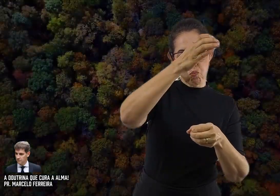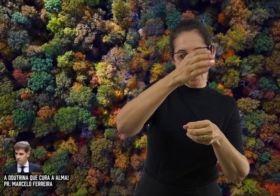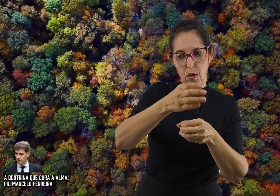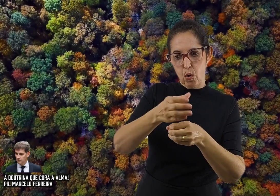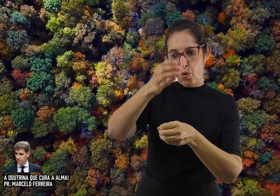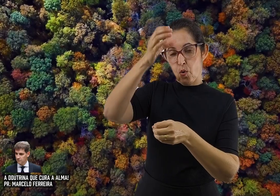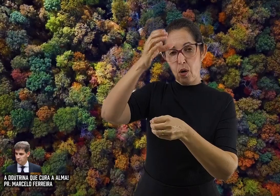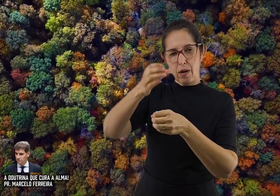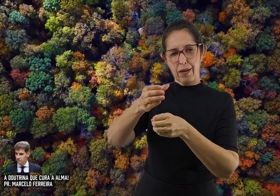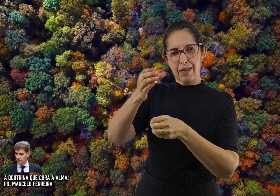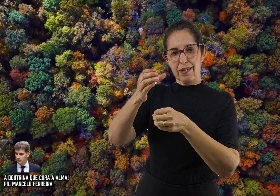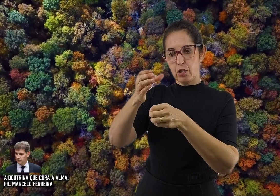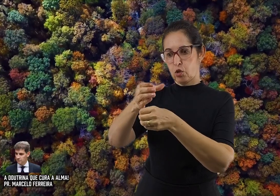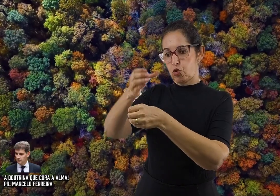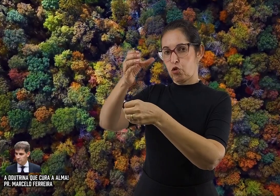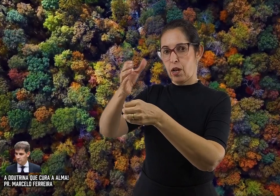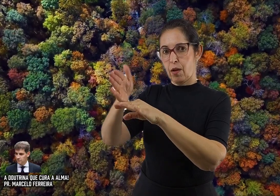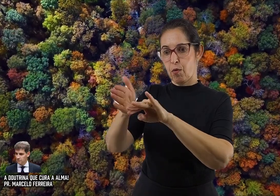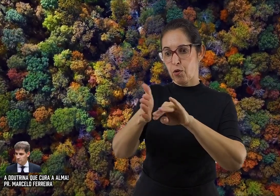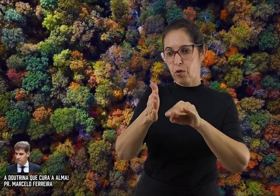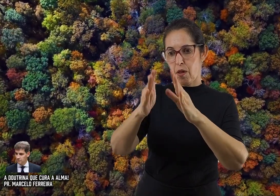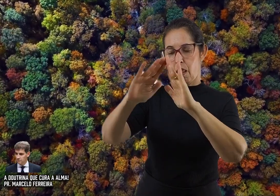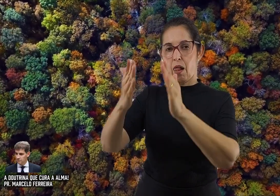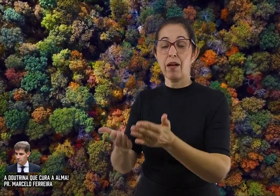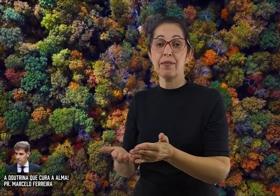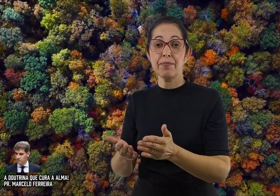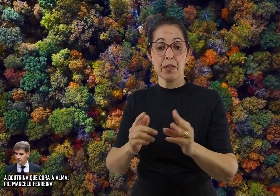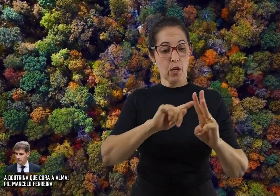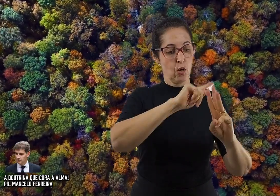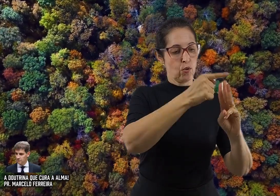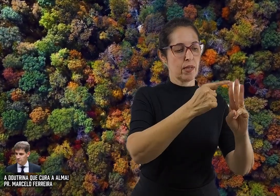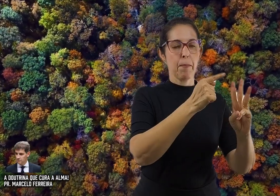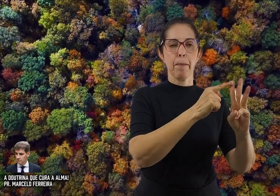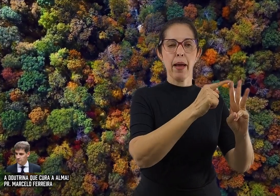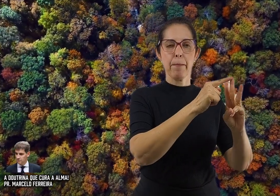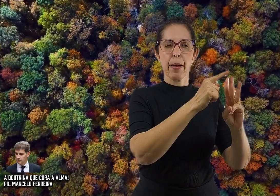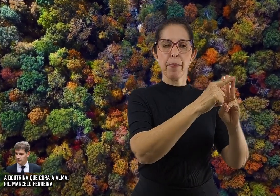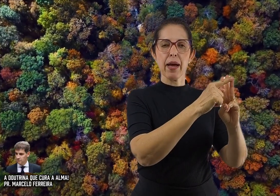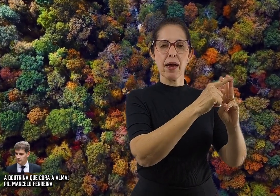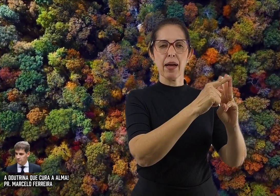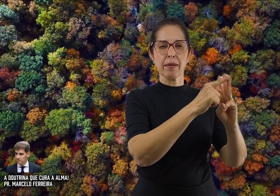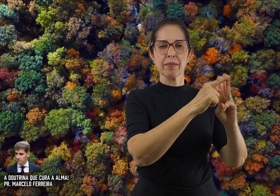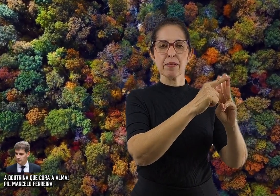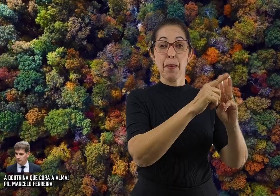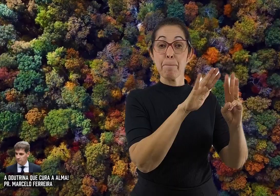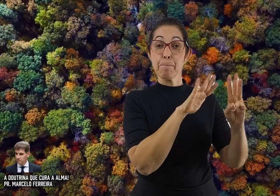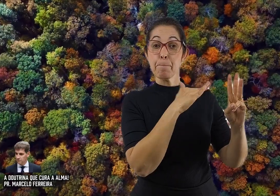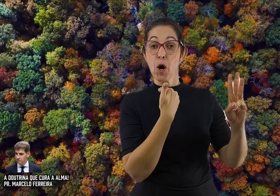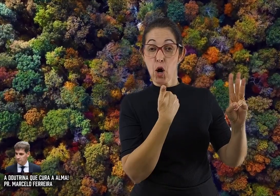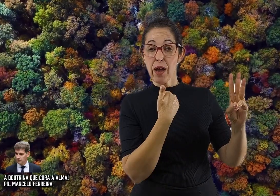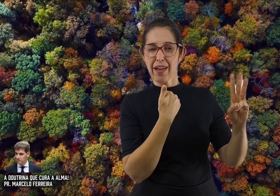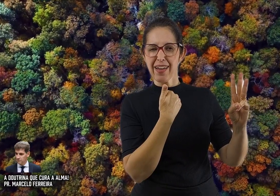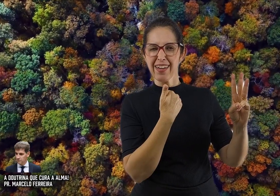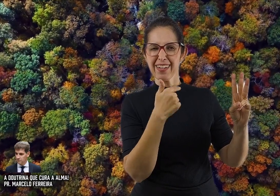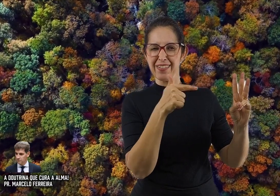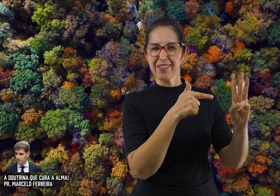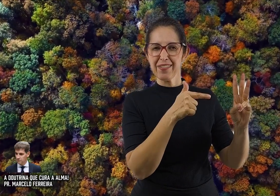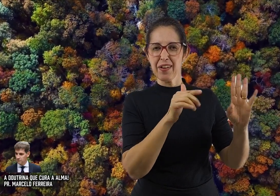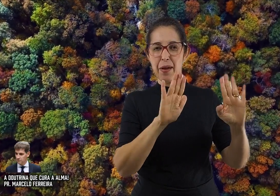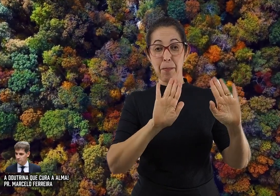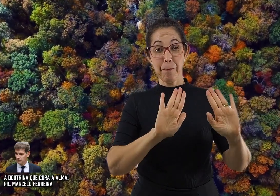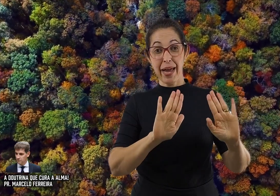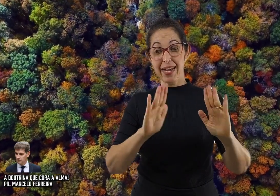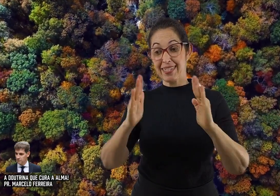cai. Pedro, Tiago e João morreram? Sim ou não? Morreram. A doutrina, a igreja